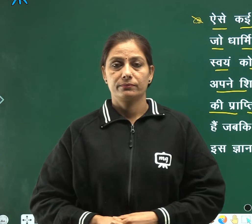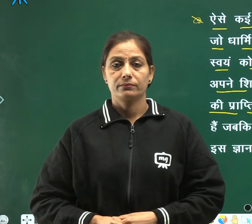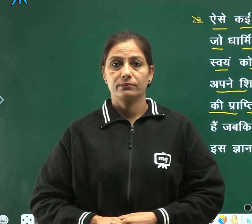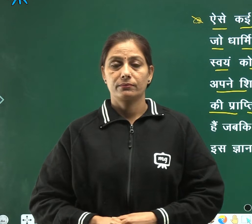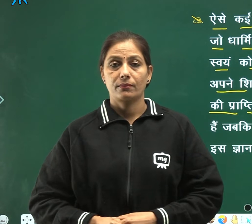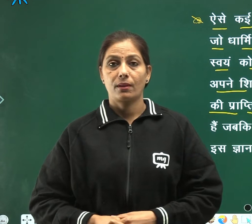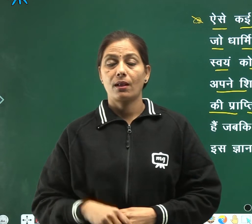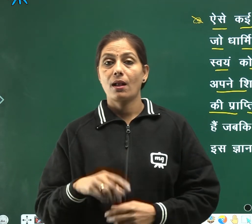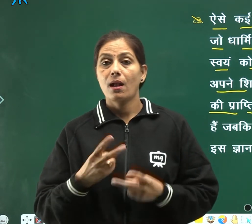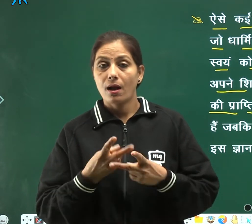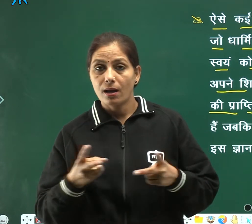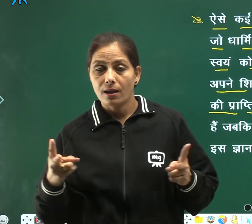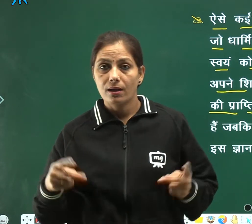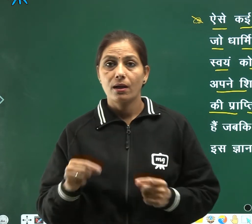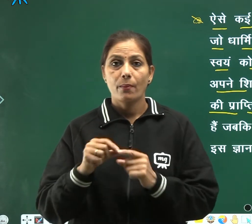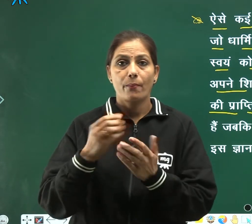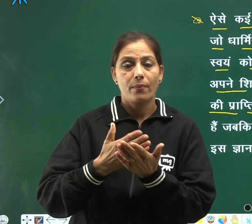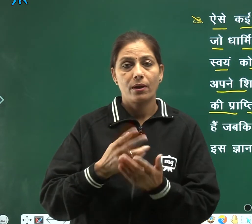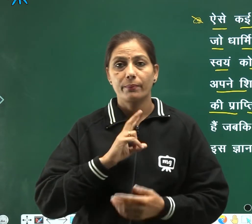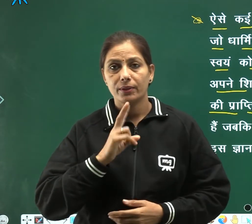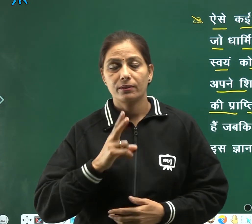उपाय बताते हैं,